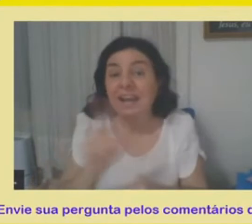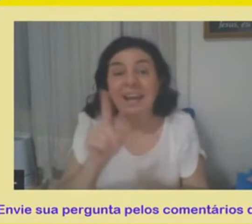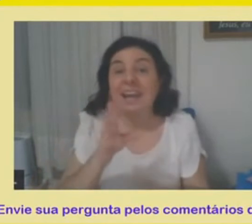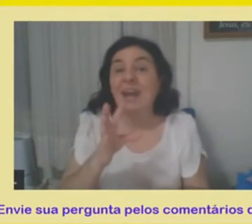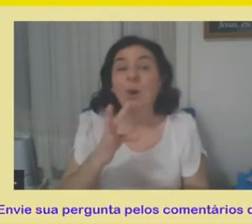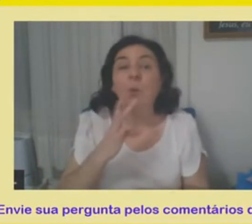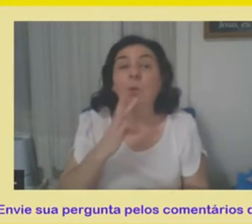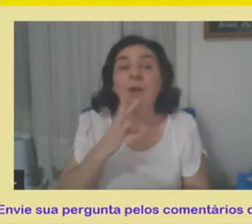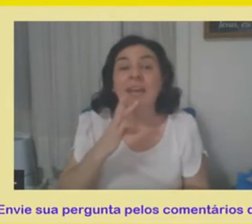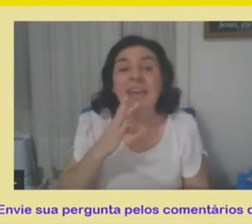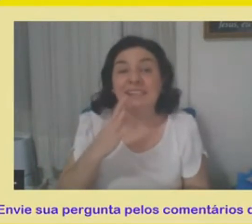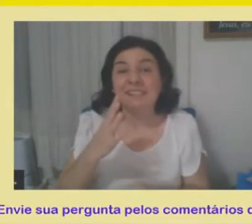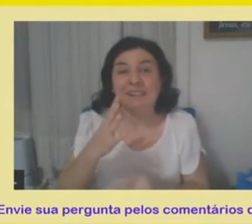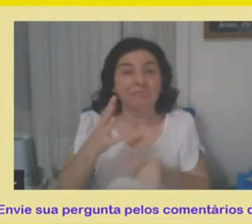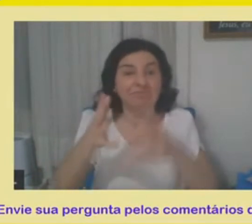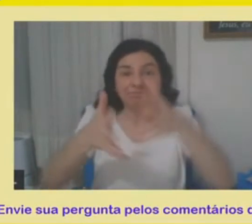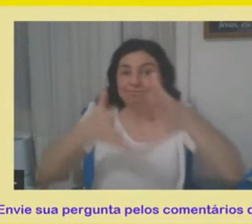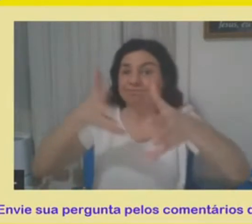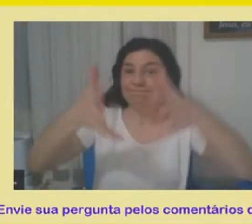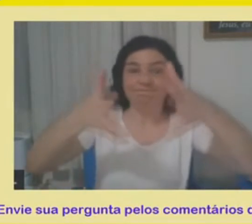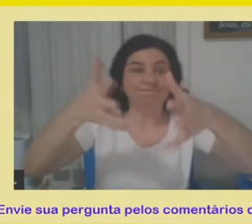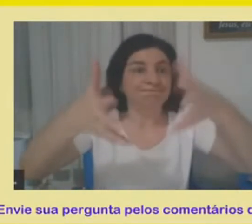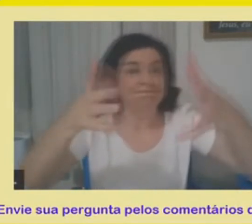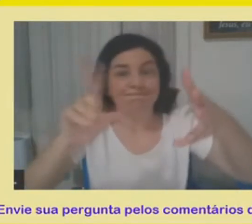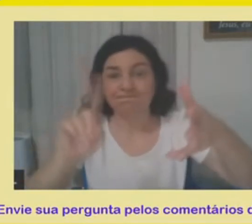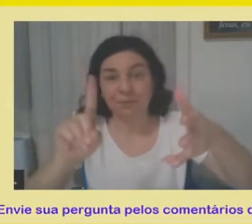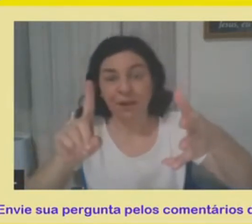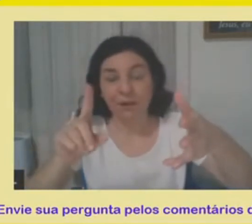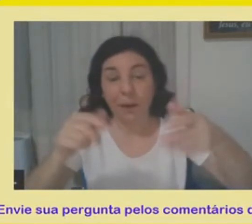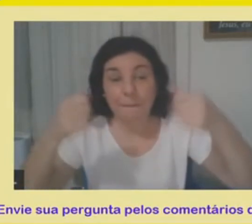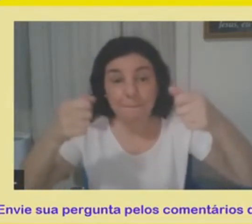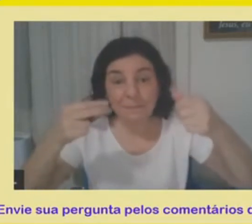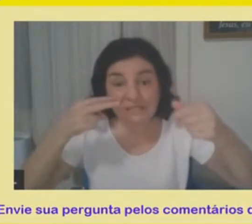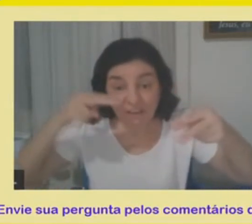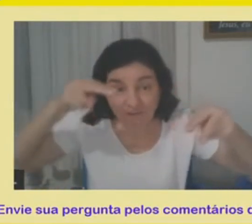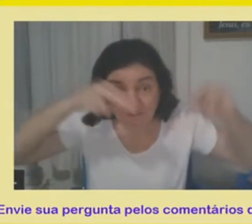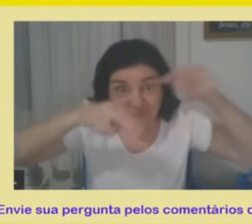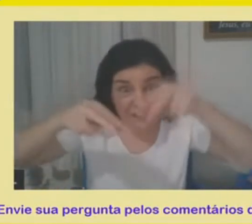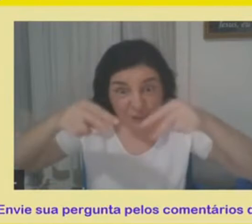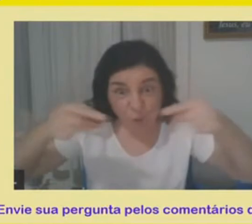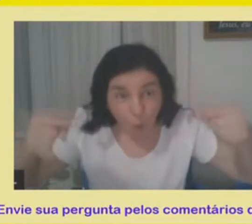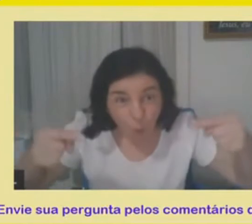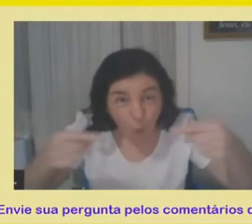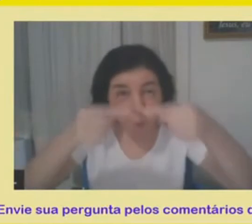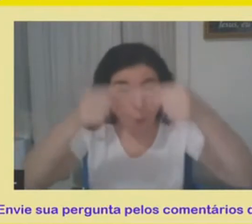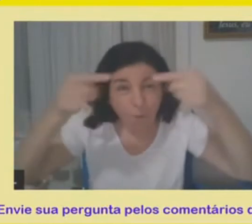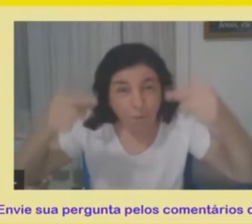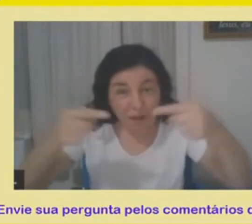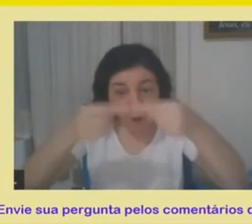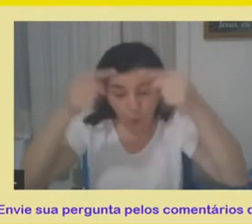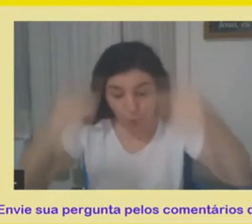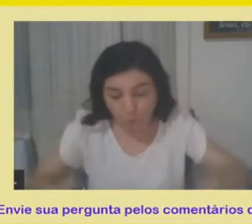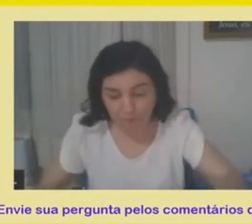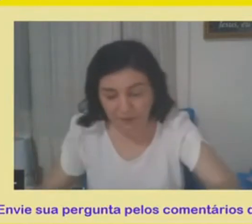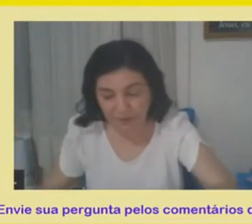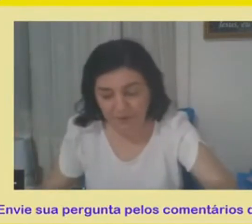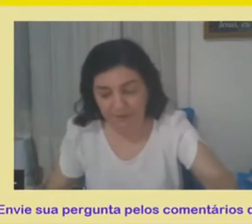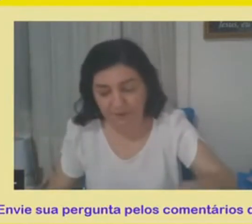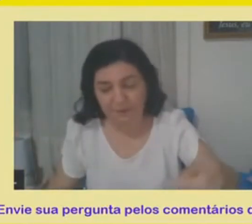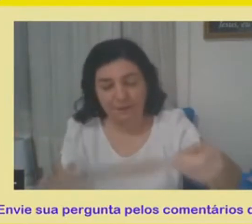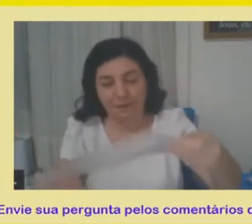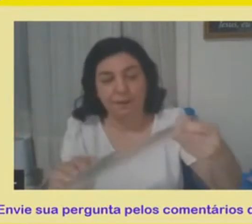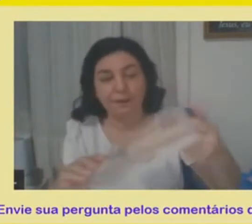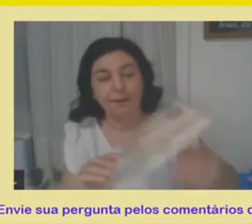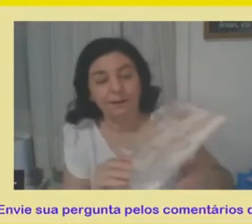Intelectual. Isso, intelectual, muito bem. Por quê? Porque eles não conhecem a língua de